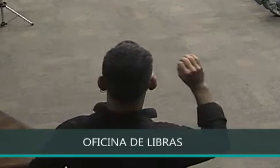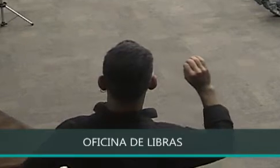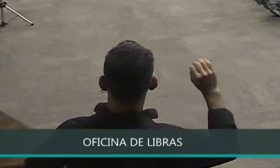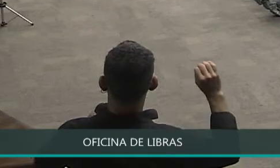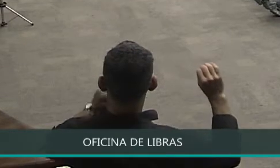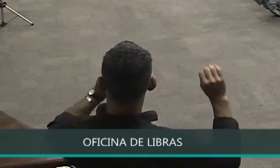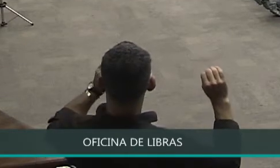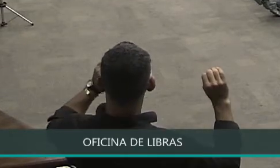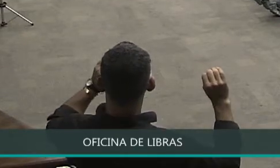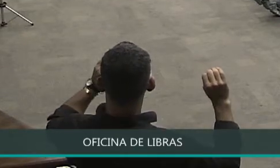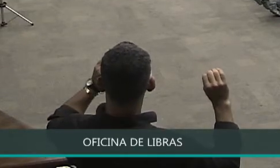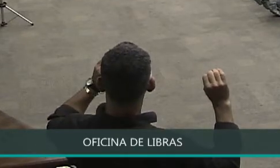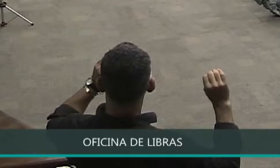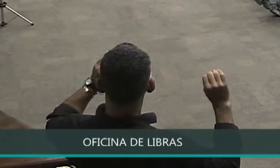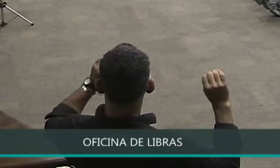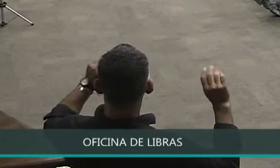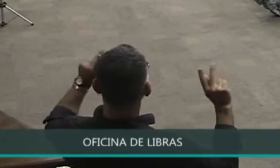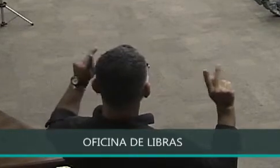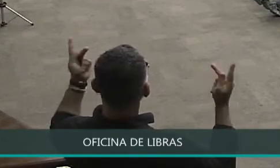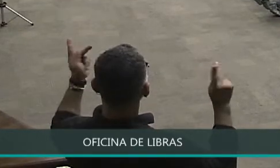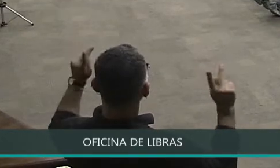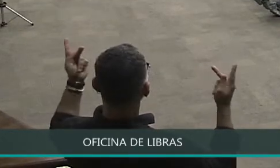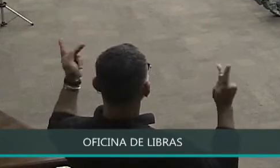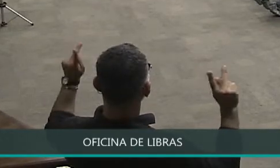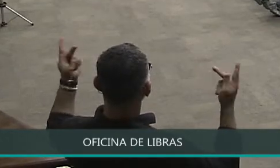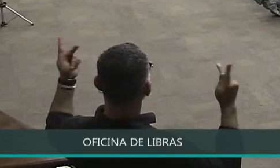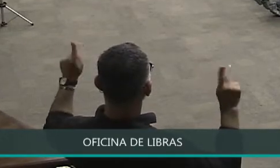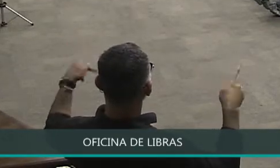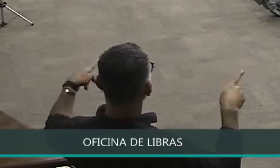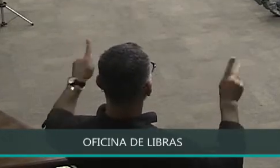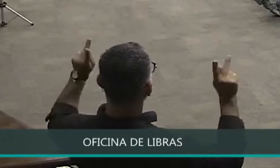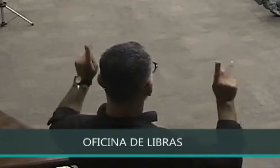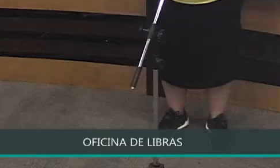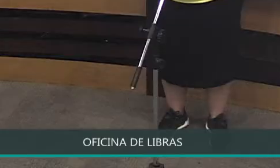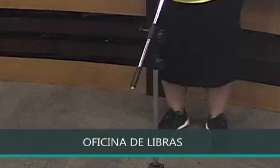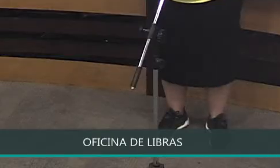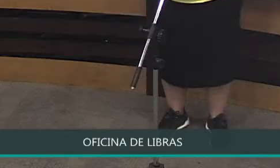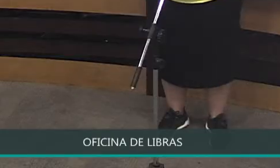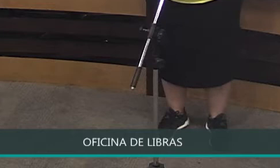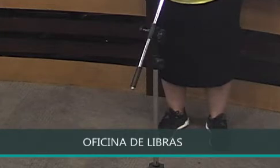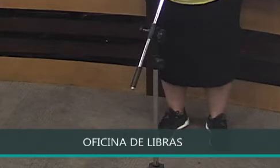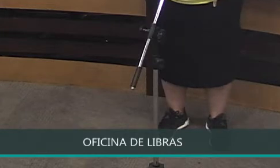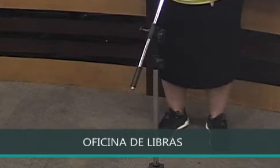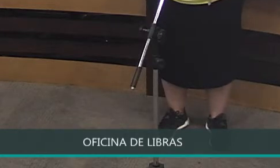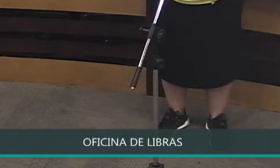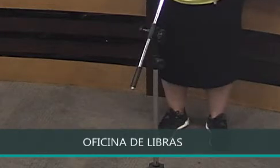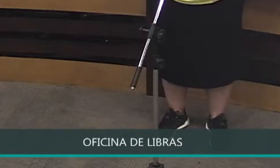P. Lembra do H, que era assim, o K, que era assim? Se eu colocar para frente, P.